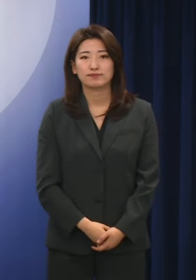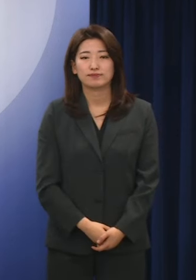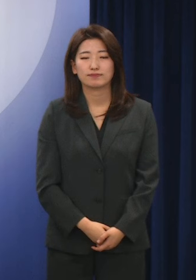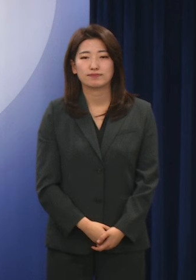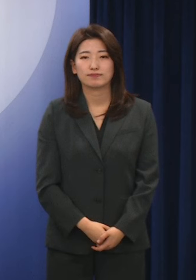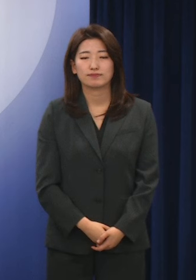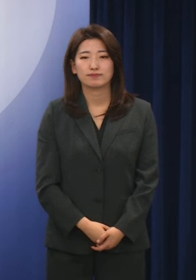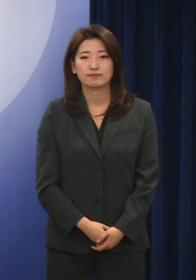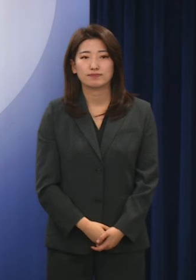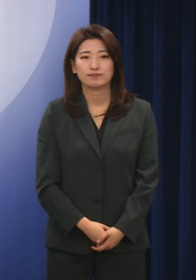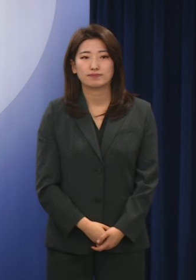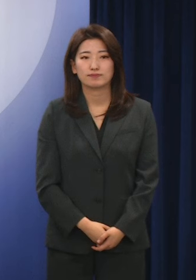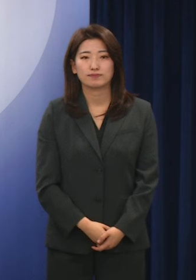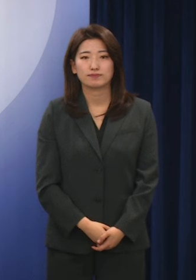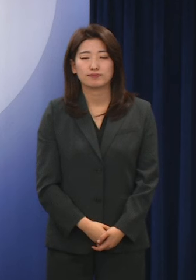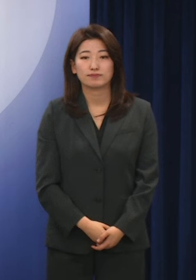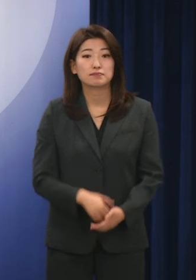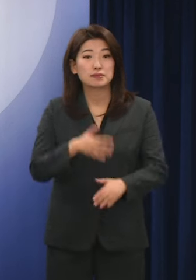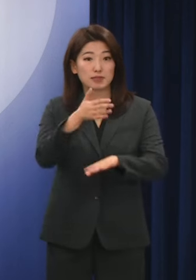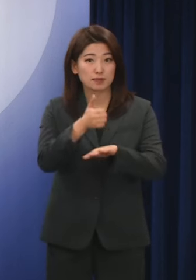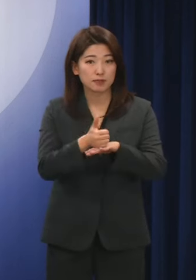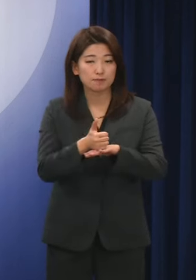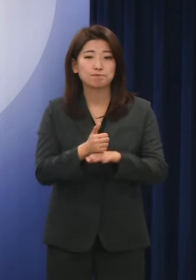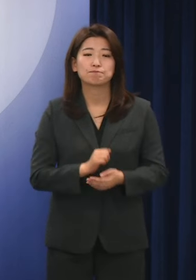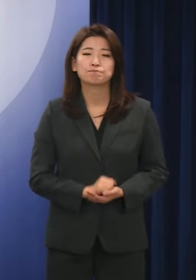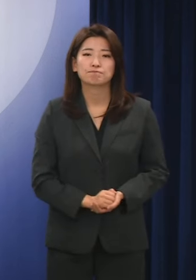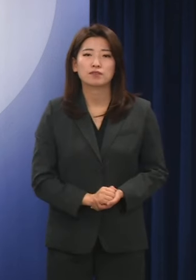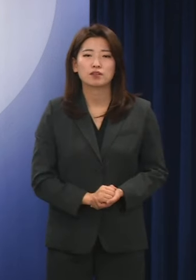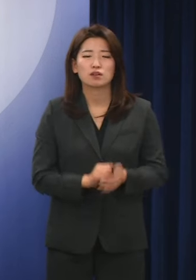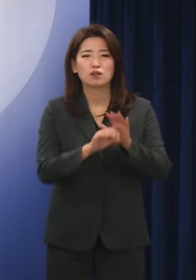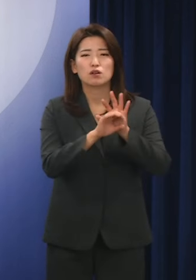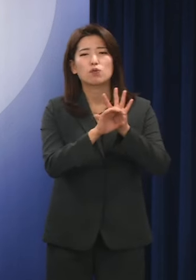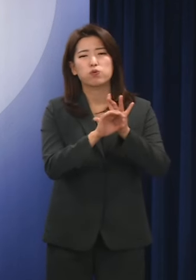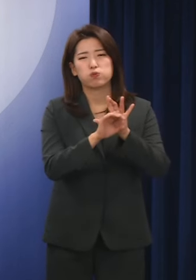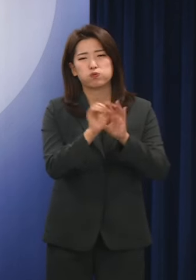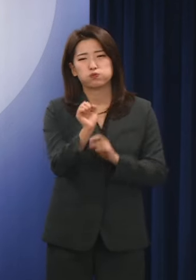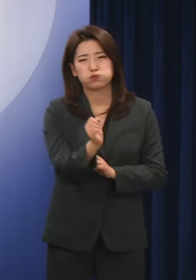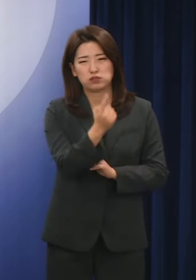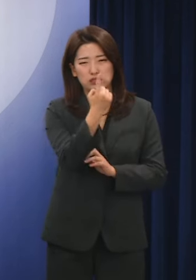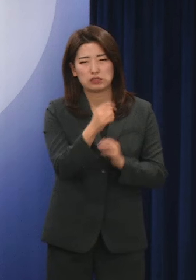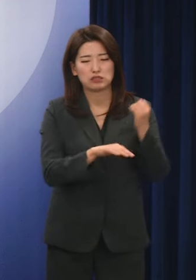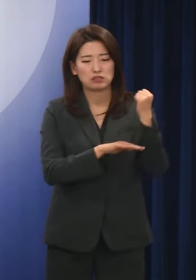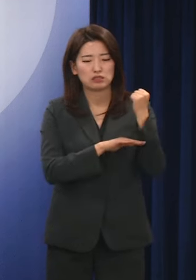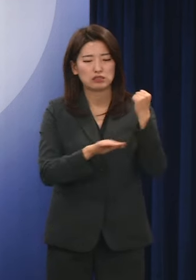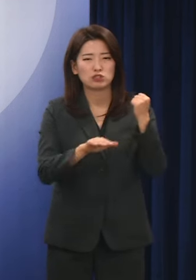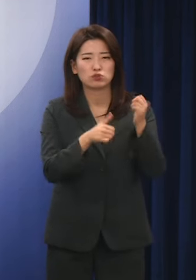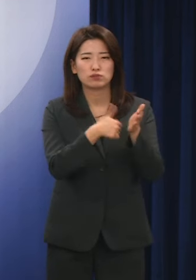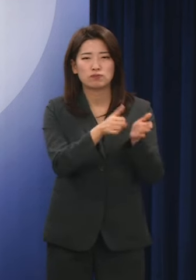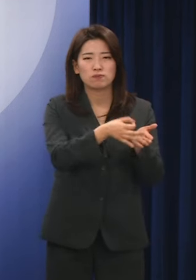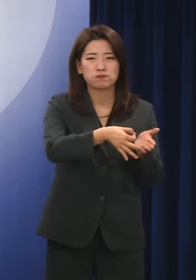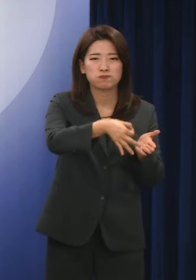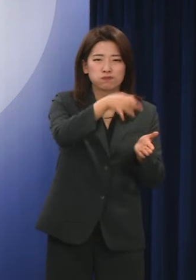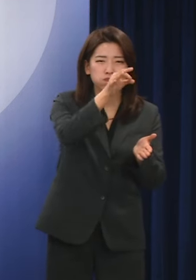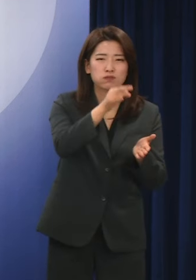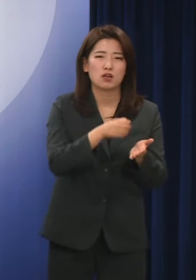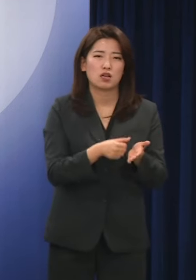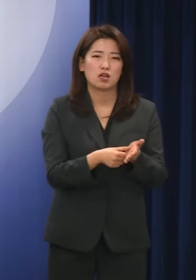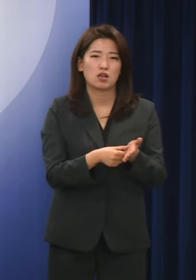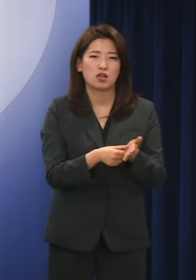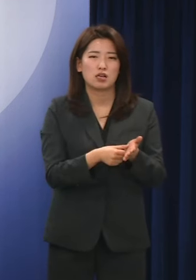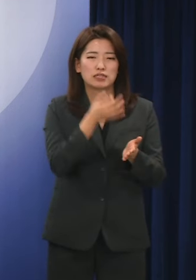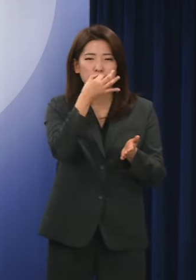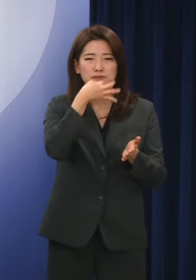마지막으로 기 발표된 내용에 따라 코로나19 여파에 고금리, 고물가 등이 중첩된